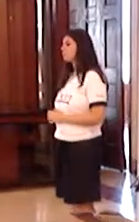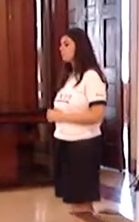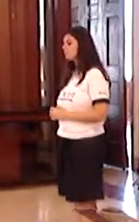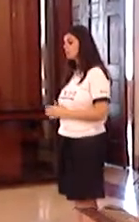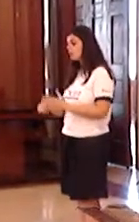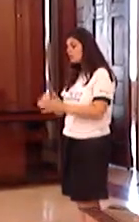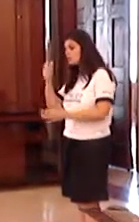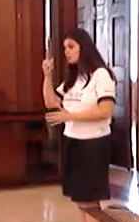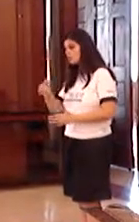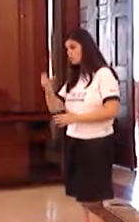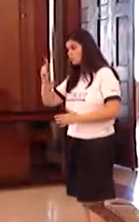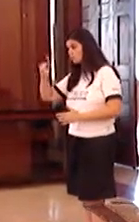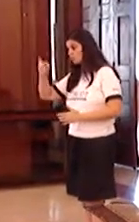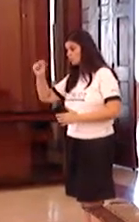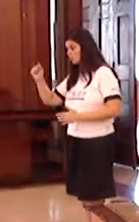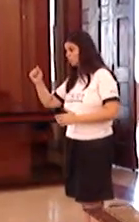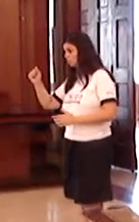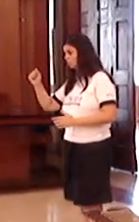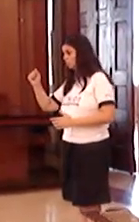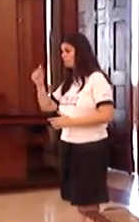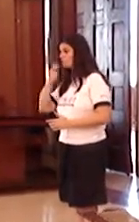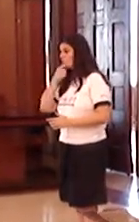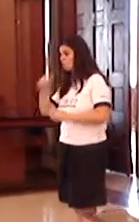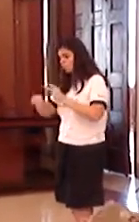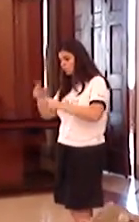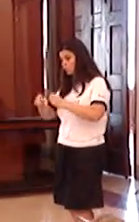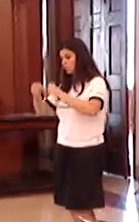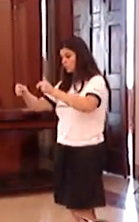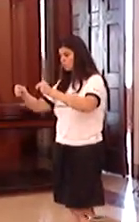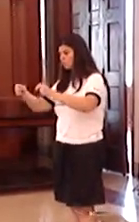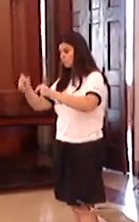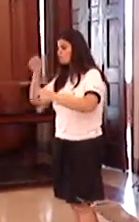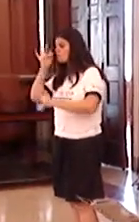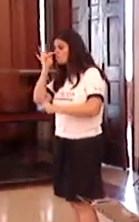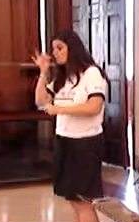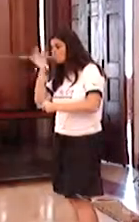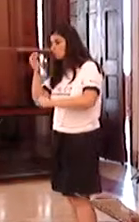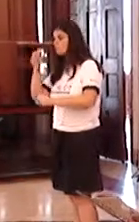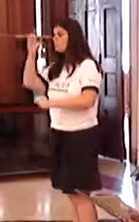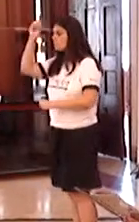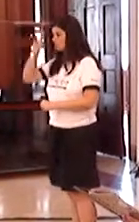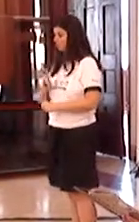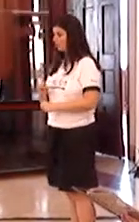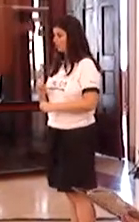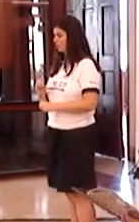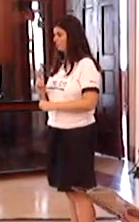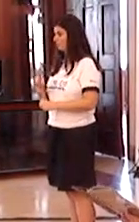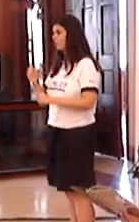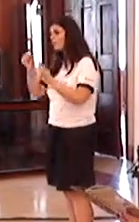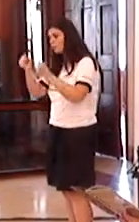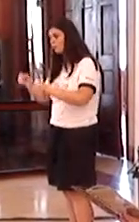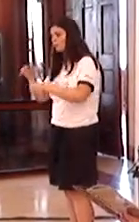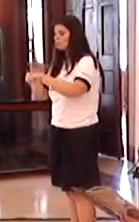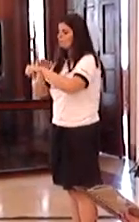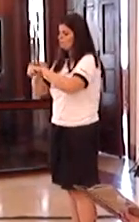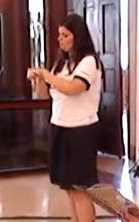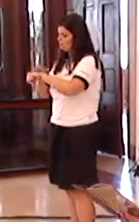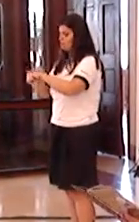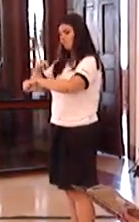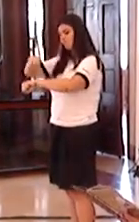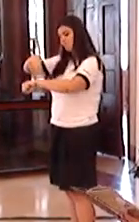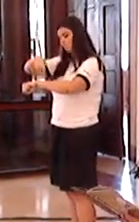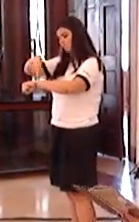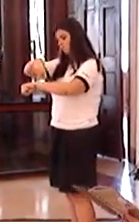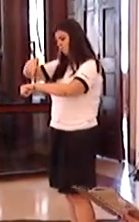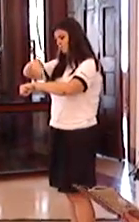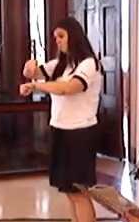Ele levou para ela uma singela flor amarela. Os dois puderam conversar por um longo tempo.